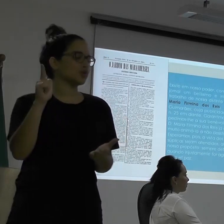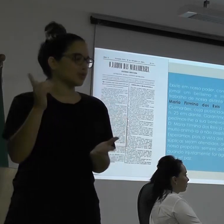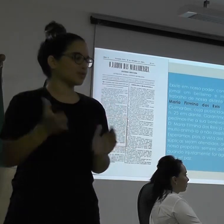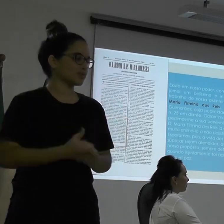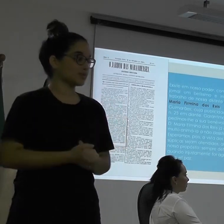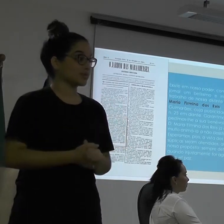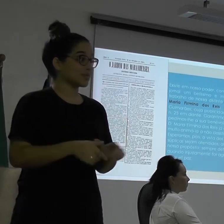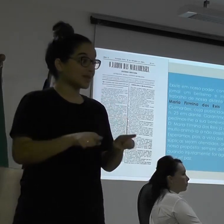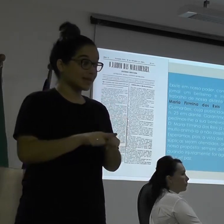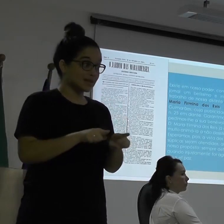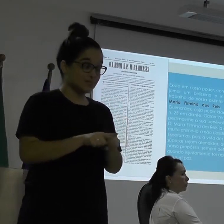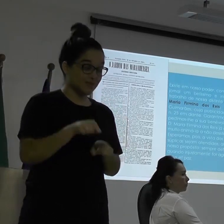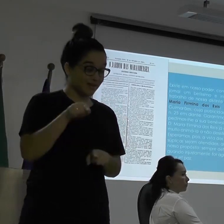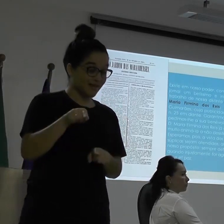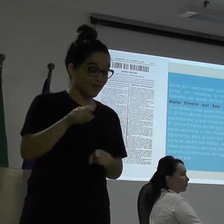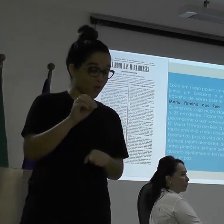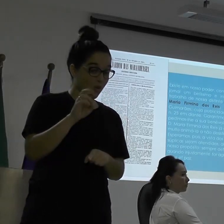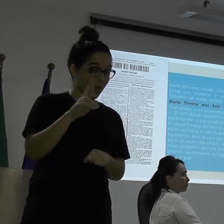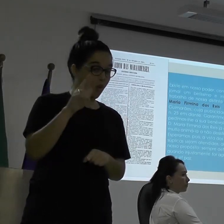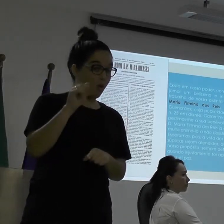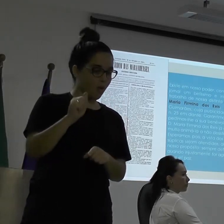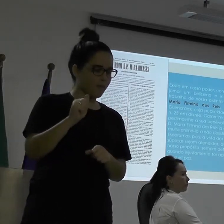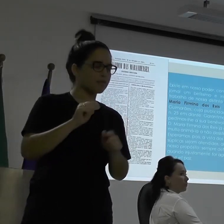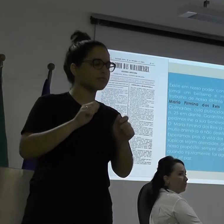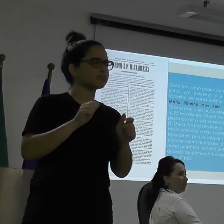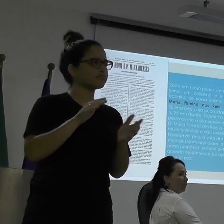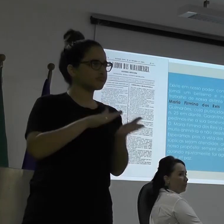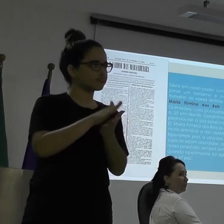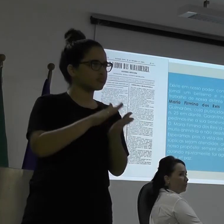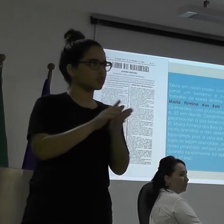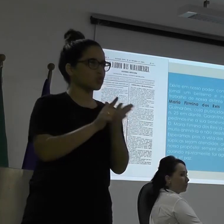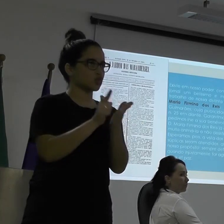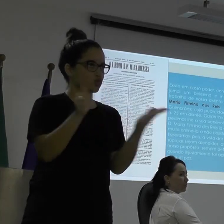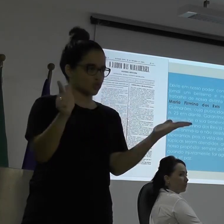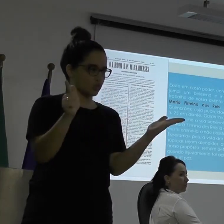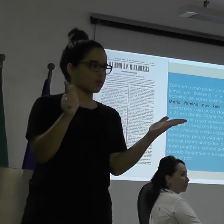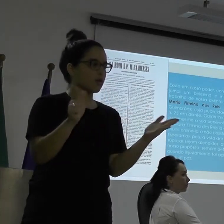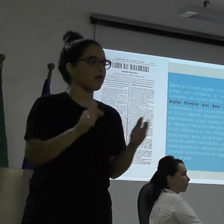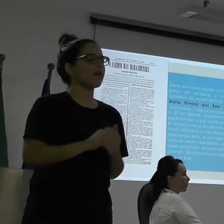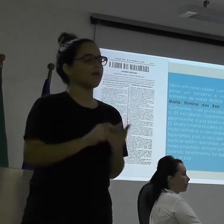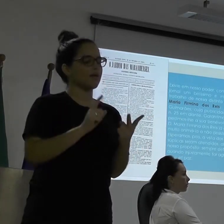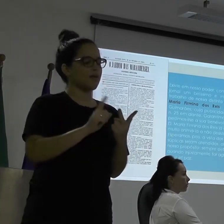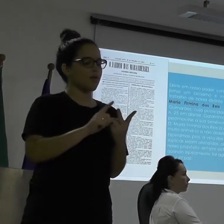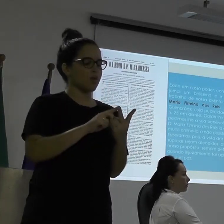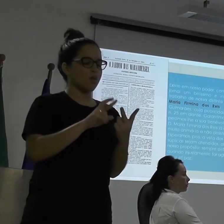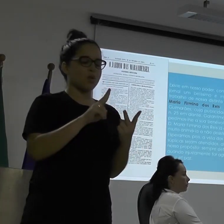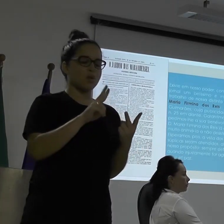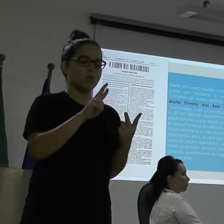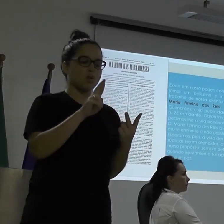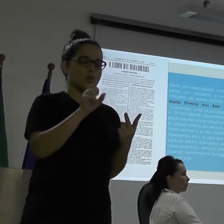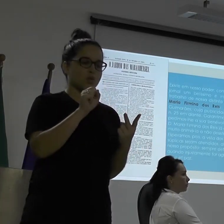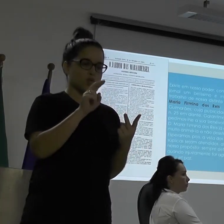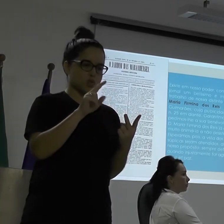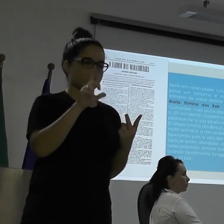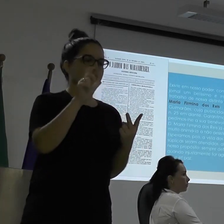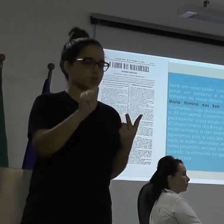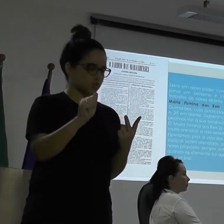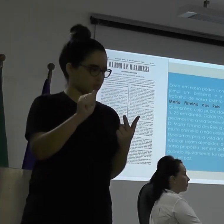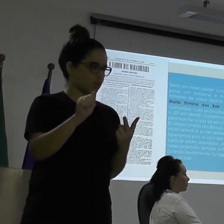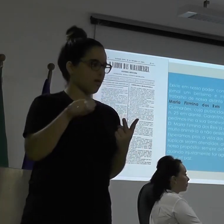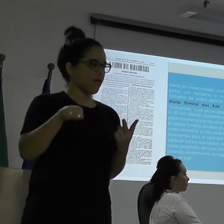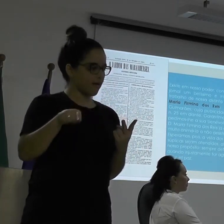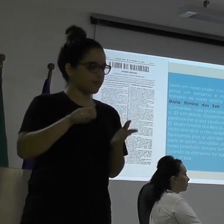sua obra foi anunciado no jornal A Moderação. Romance Úrsula, original brasileiro, de